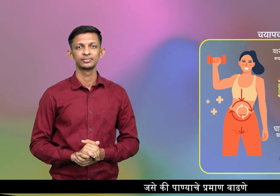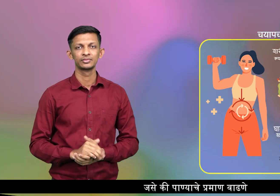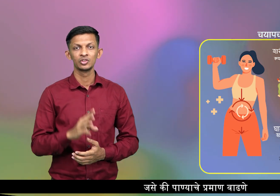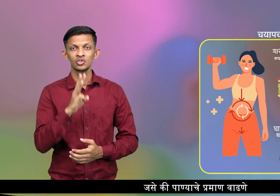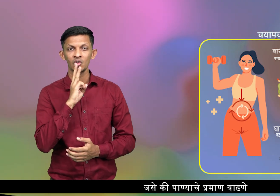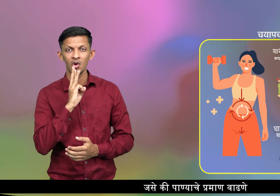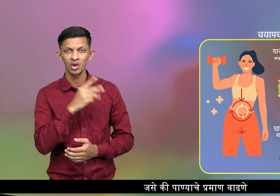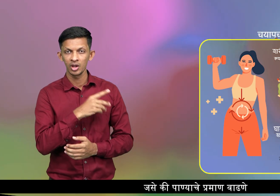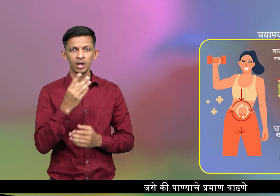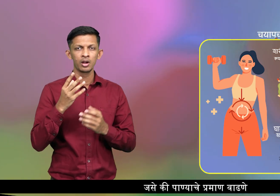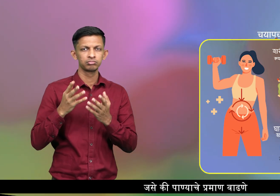जसे की पाण्याचे प्रमाण वाढणे